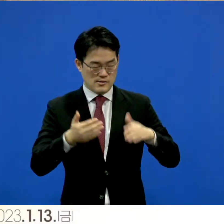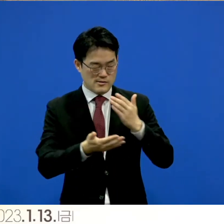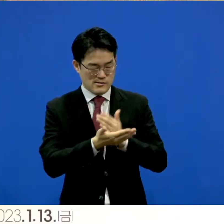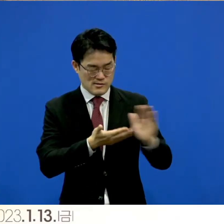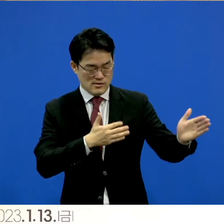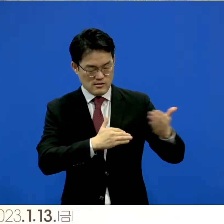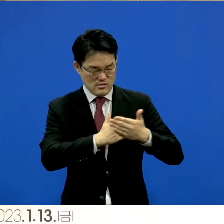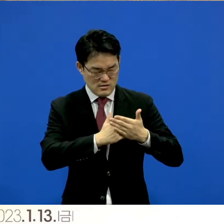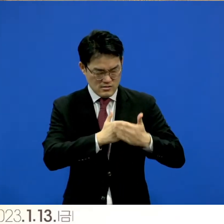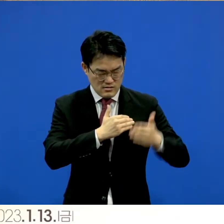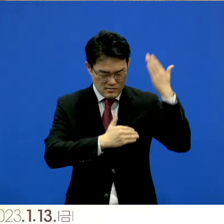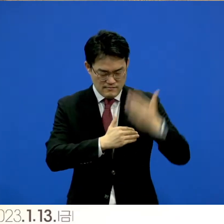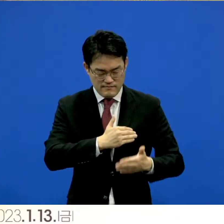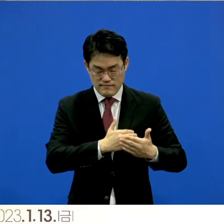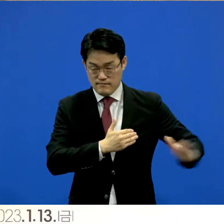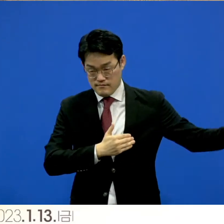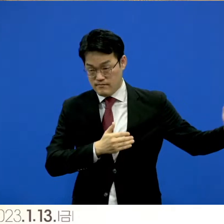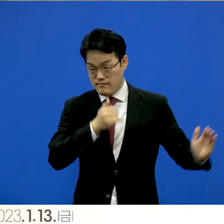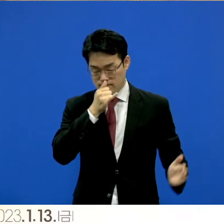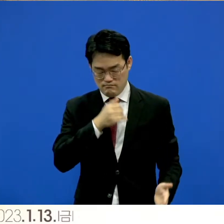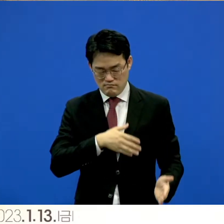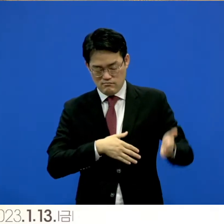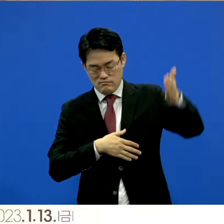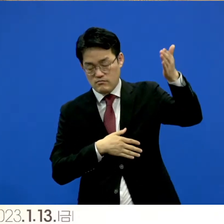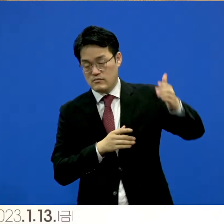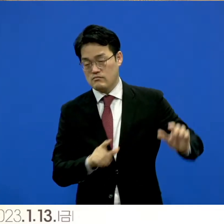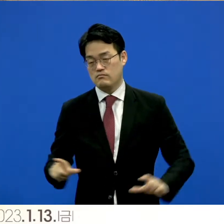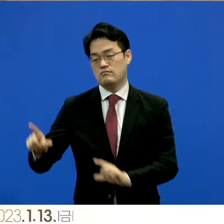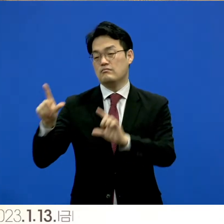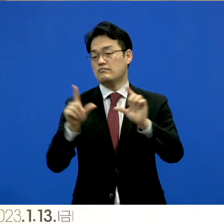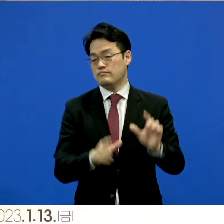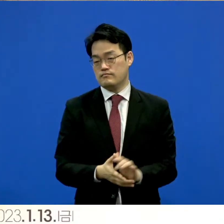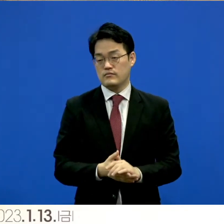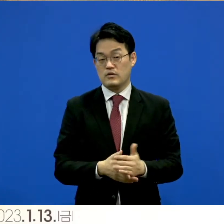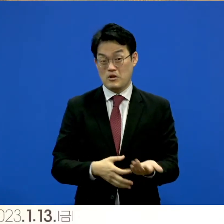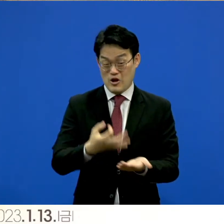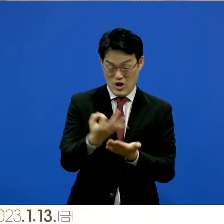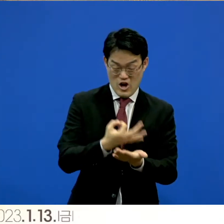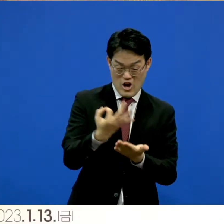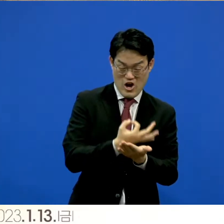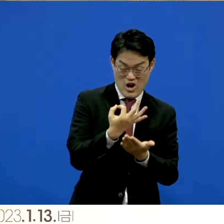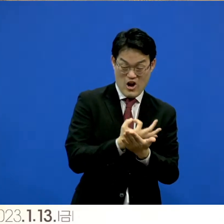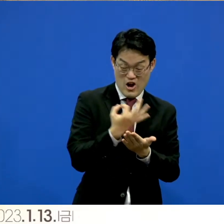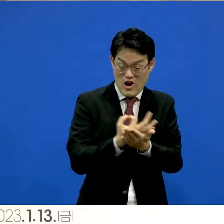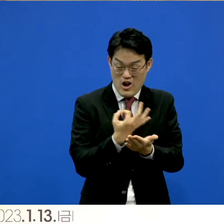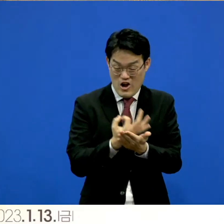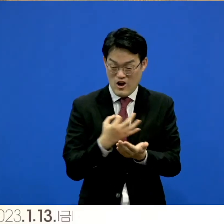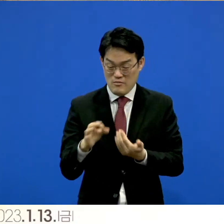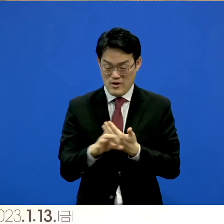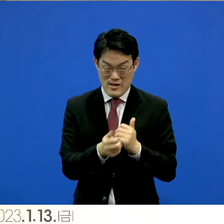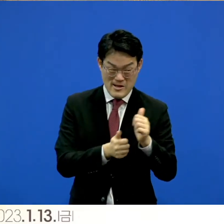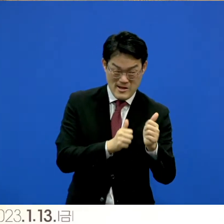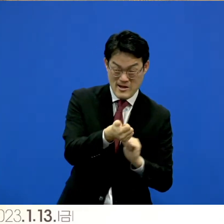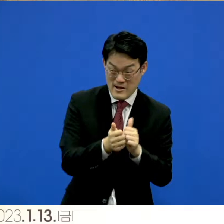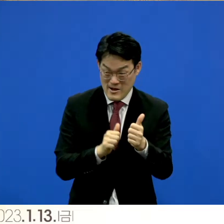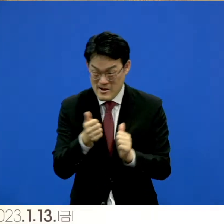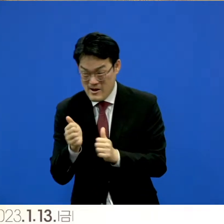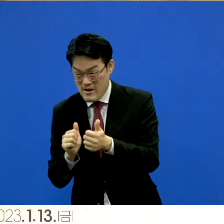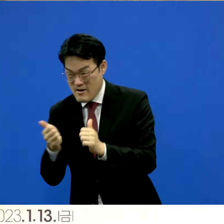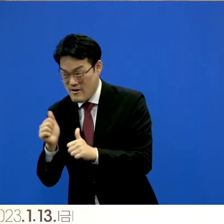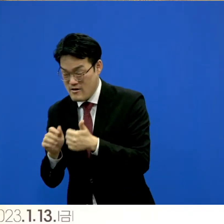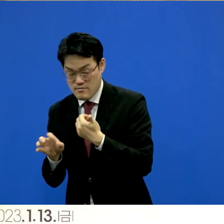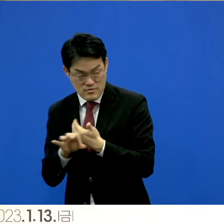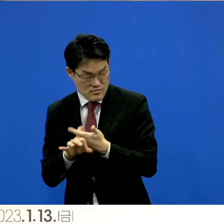돈을 과도하게 벌려고 하면 경쟁이 불가피합니다. 그리고 상대를 배제시켜야 내가 살아남을 수 있는